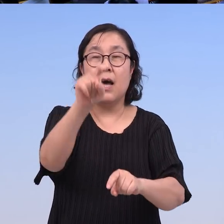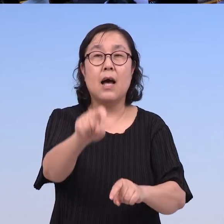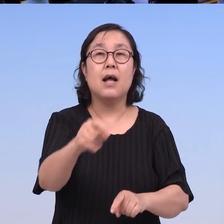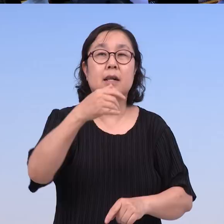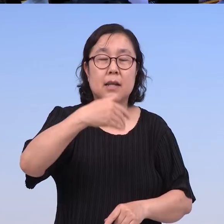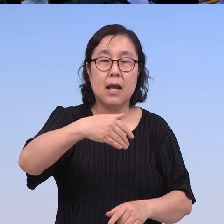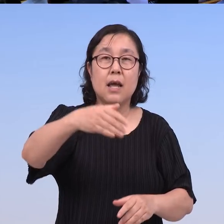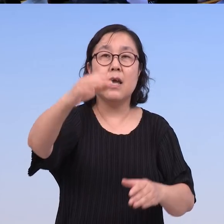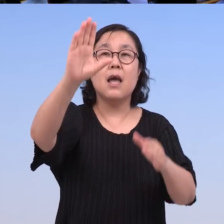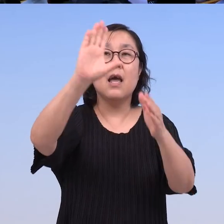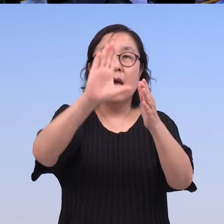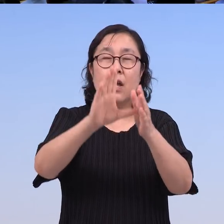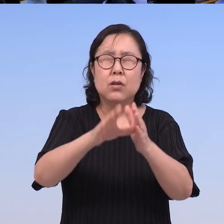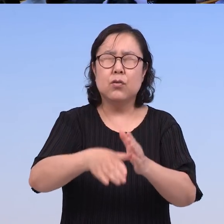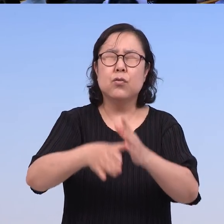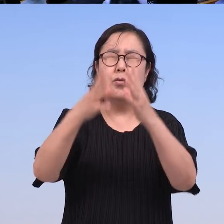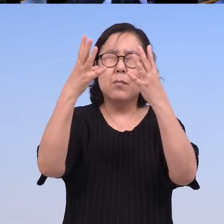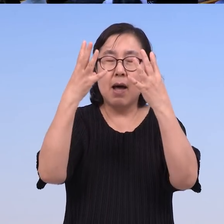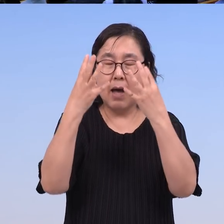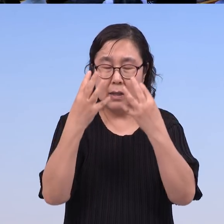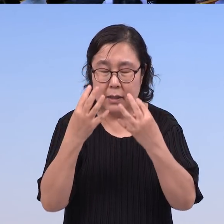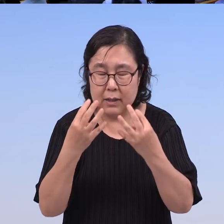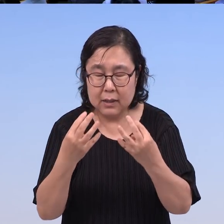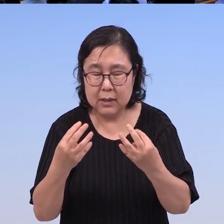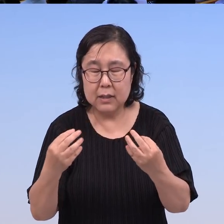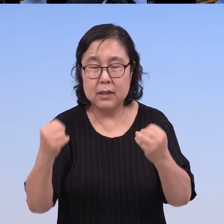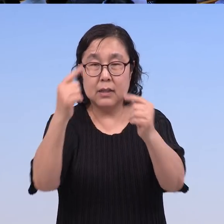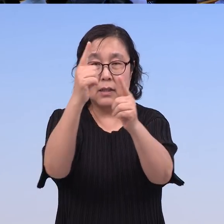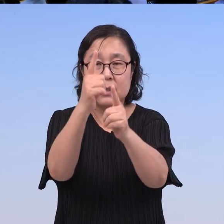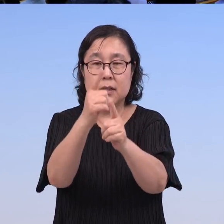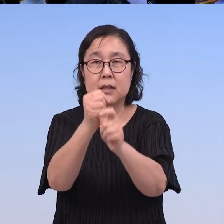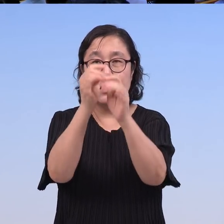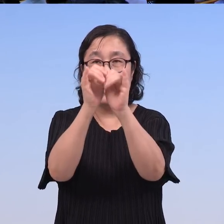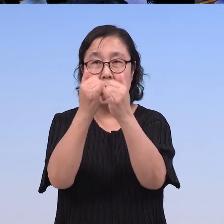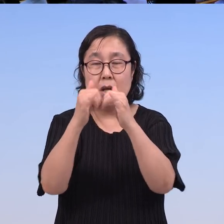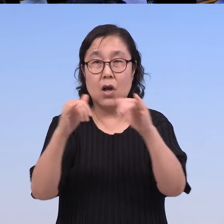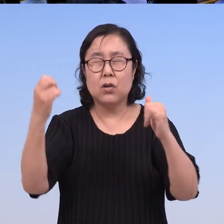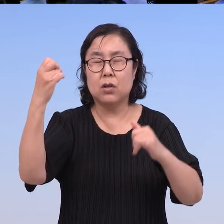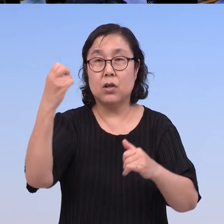주저앉지 않습니다. 수많은 적들과 견고한 성이